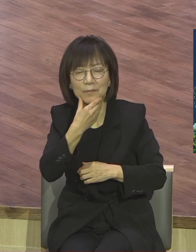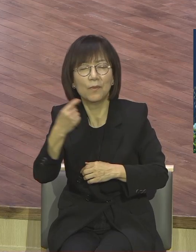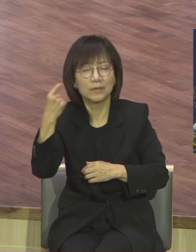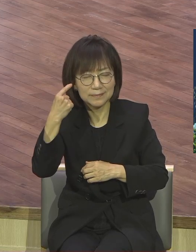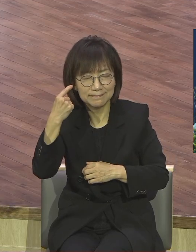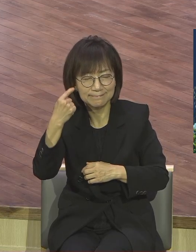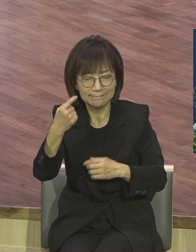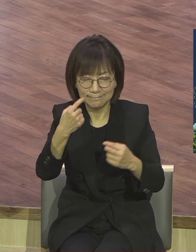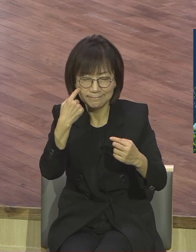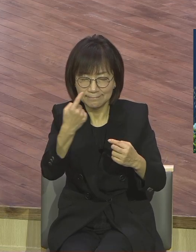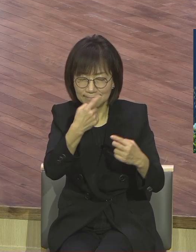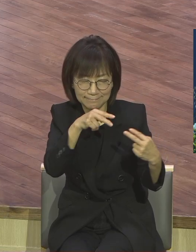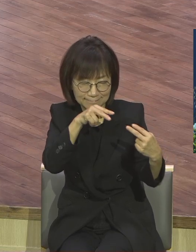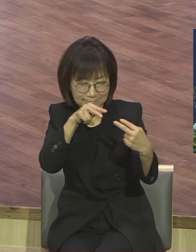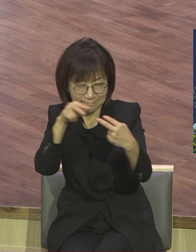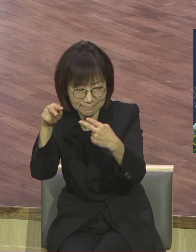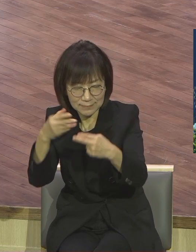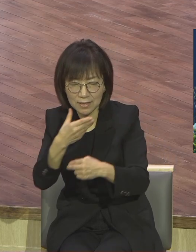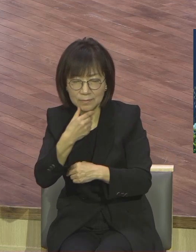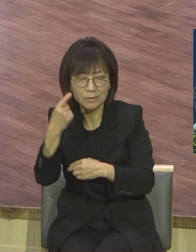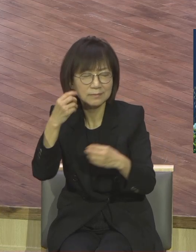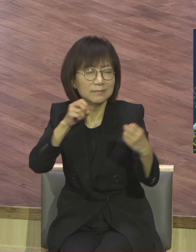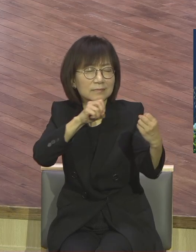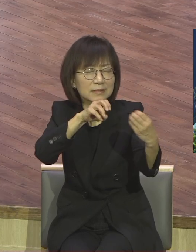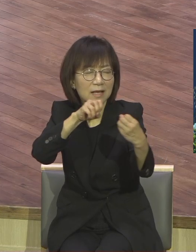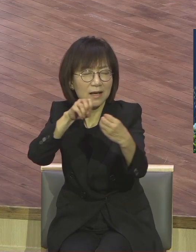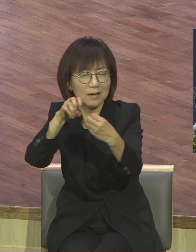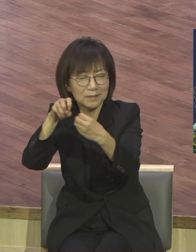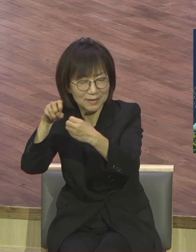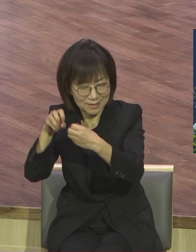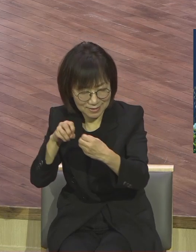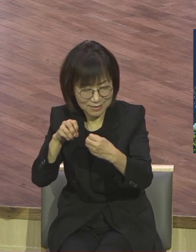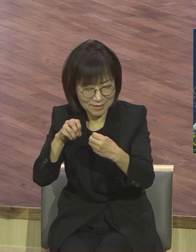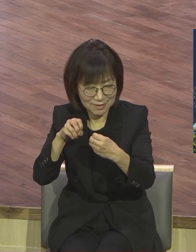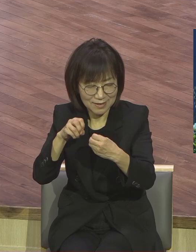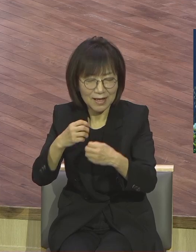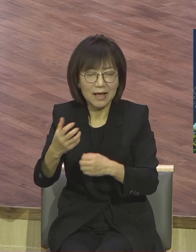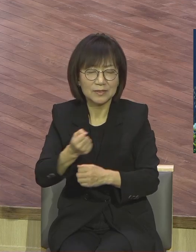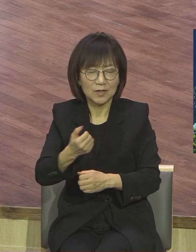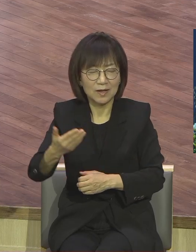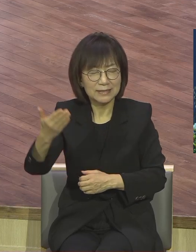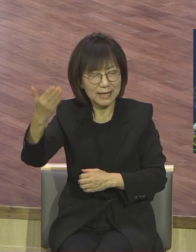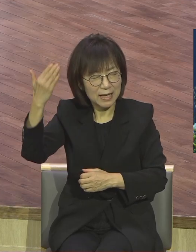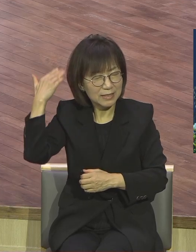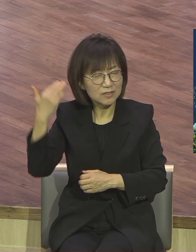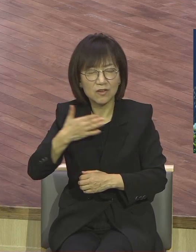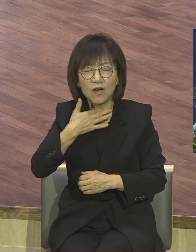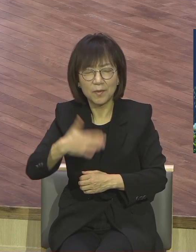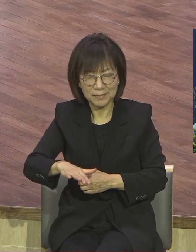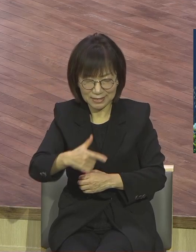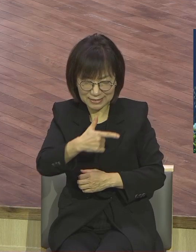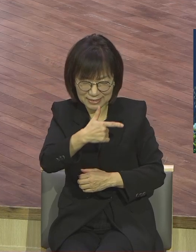복음 공동체의 축복 속에 이 기회 전에 체험하지 못한 큰 은혜를 체험하는 변화 역사가